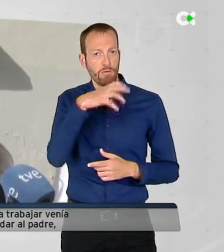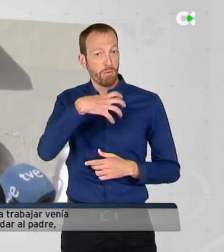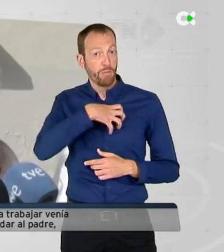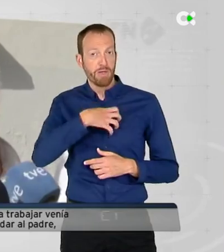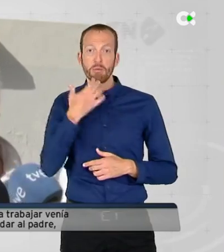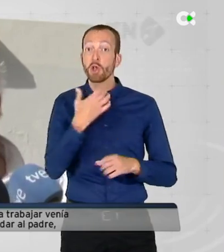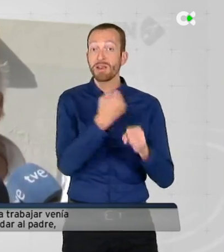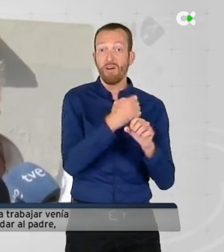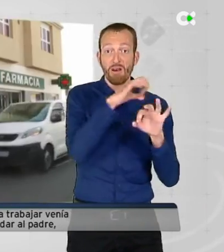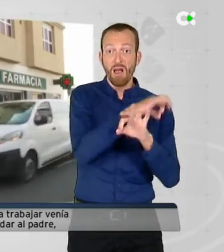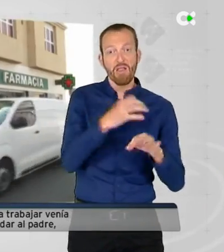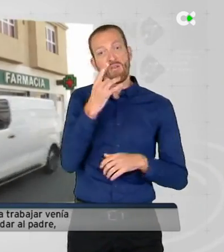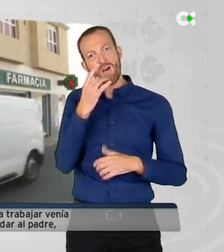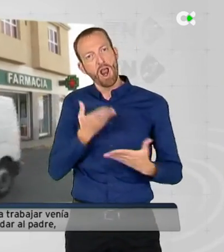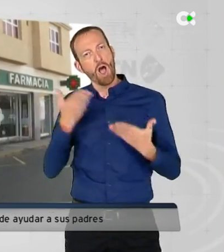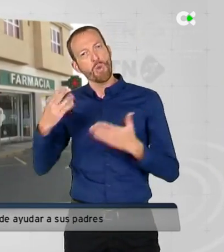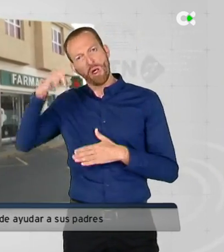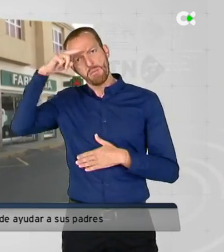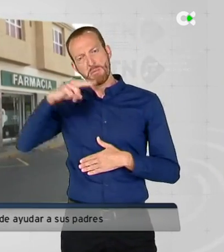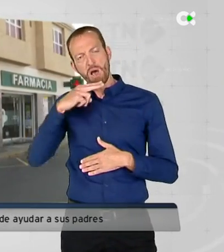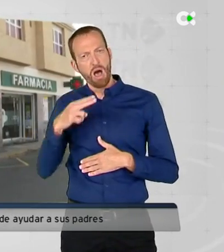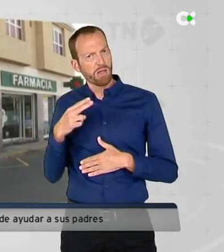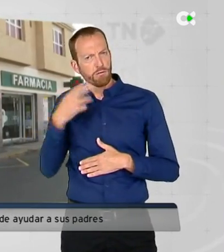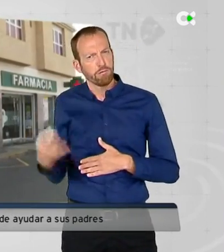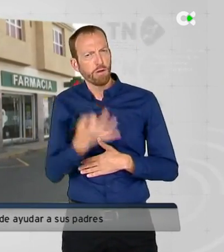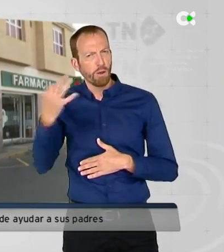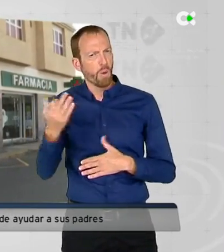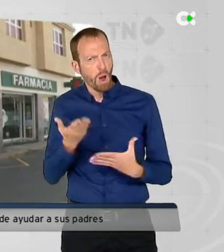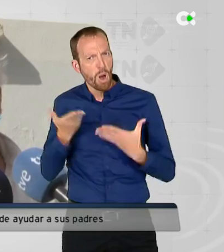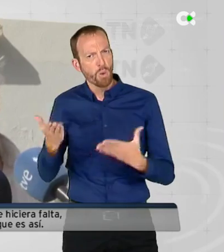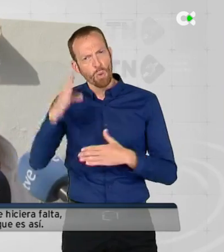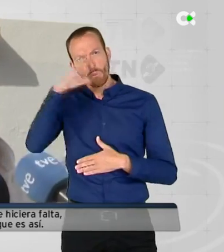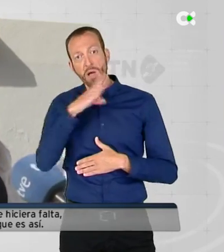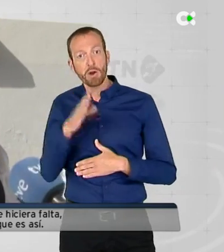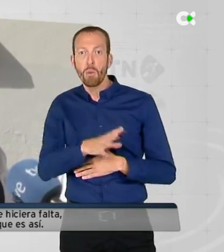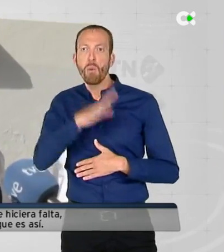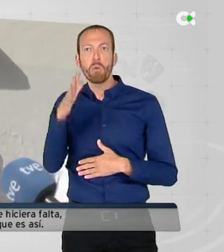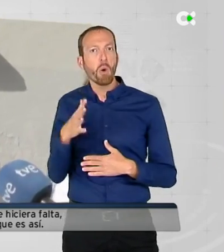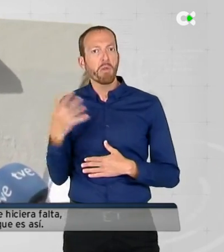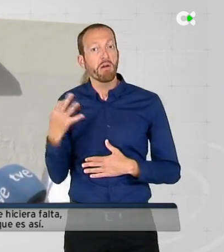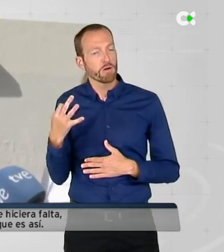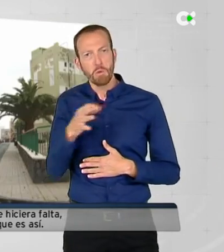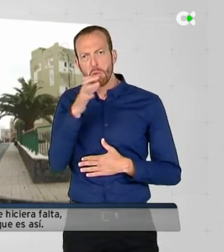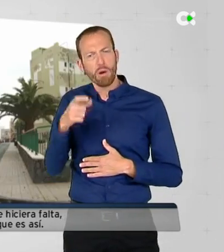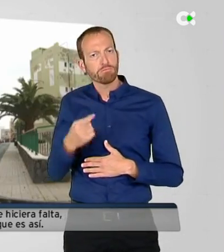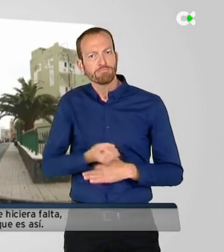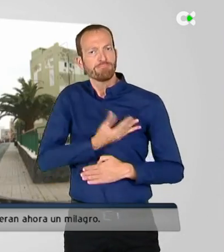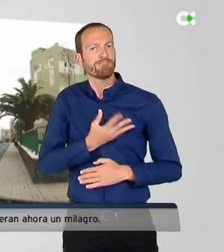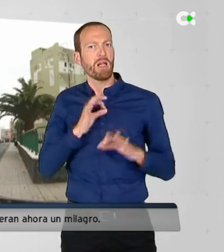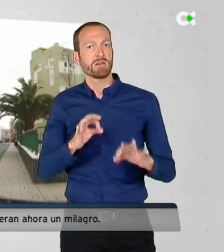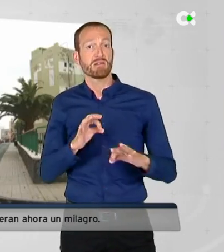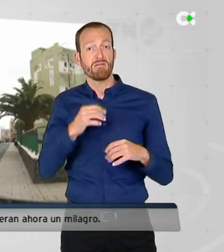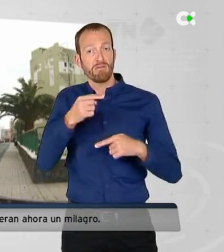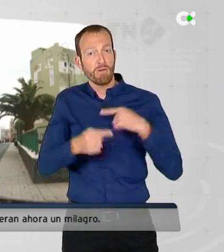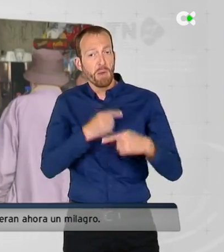Cuando no iba a trabajar, vinía a al bar a ayudar al padre, siempre ha sido muy de ayudar a sus padres. Y no porque le hiciera falta, sino porque es así. Familia y